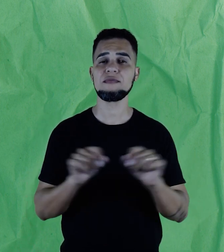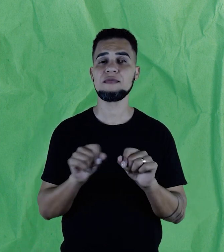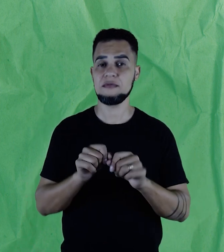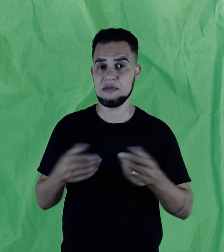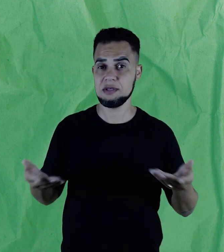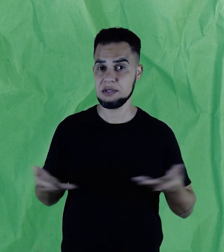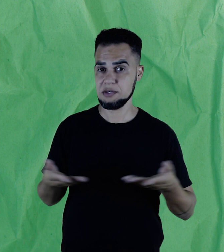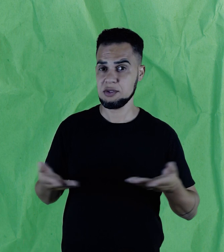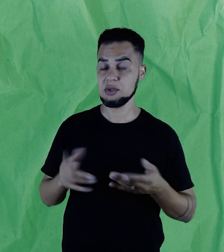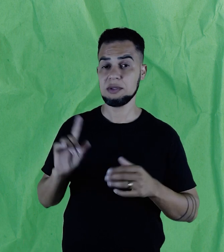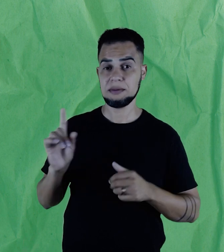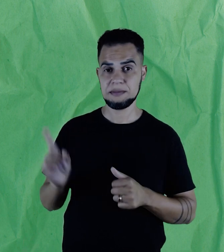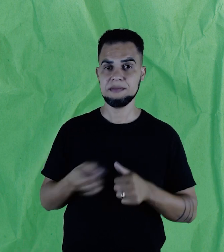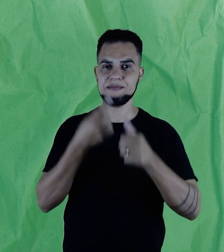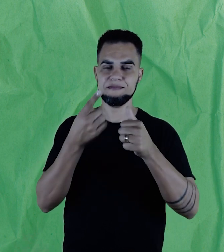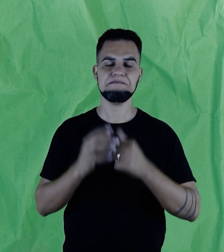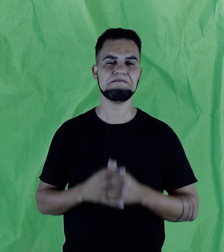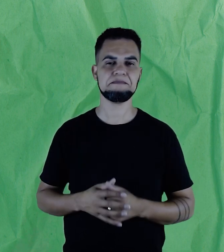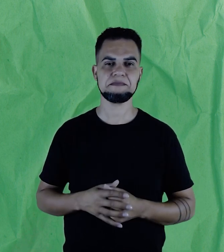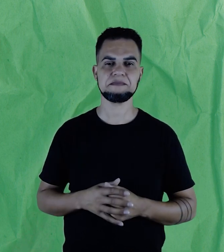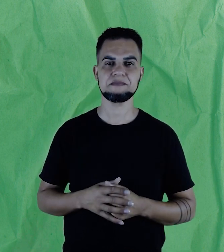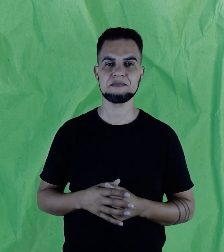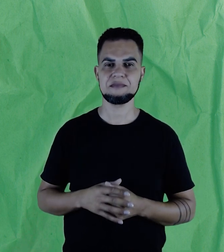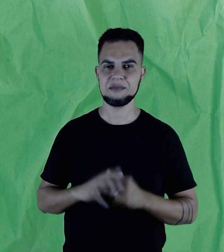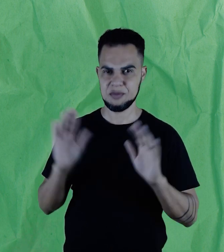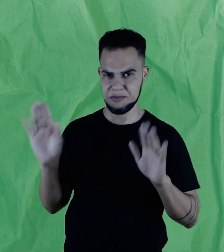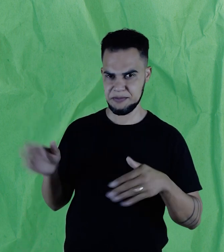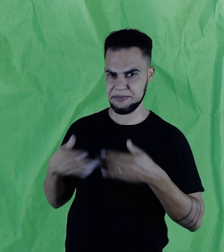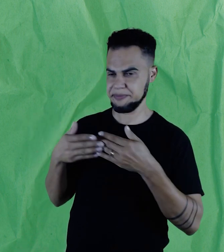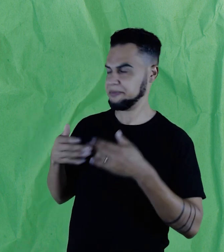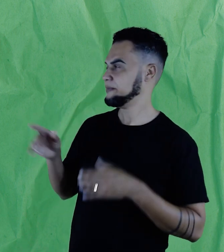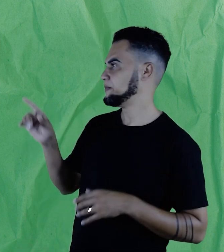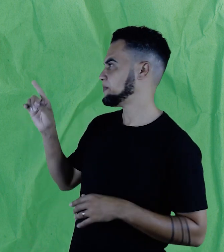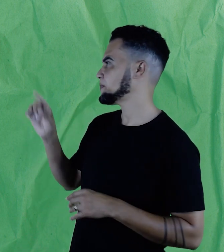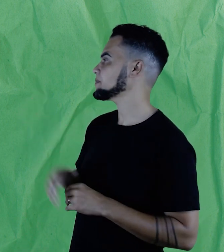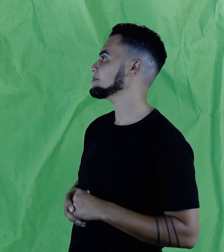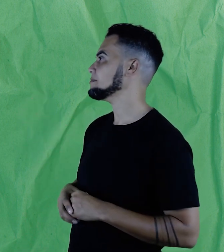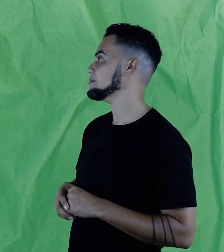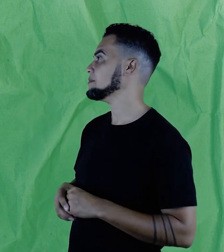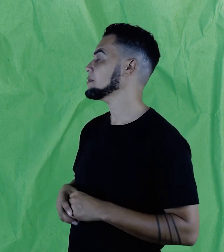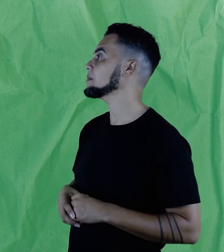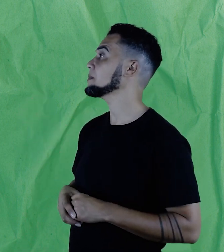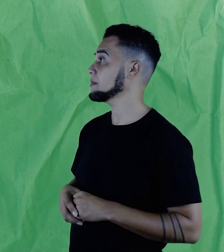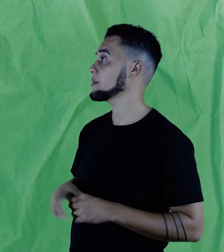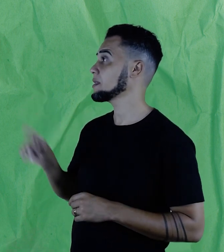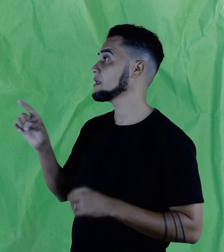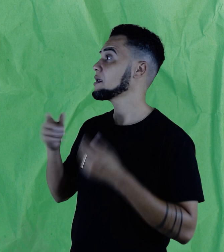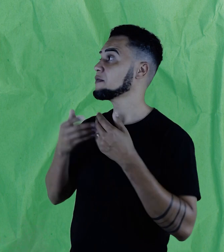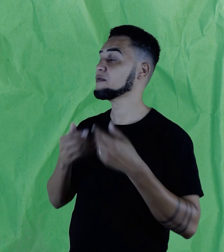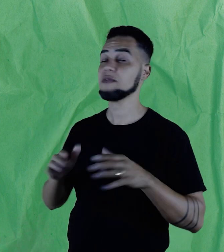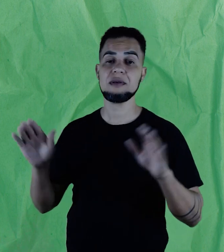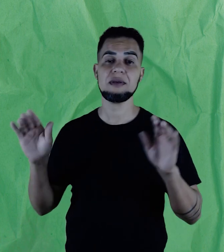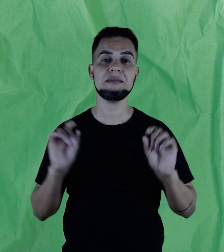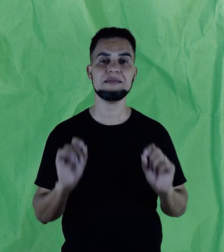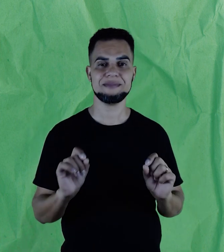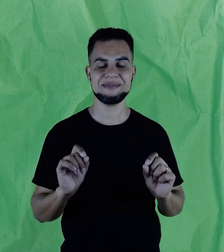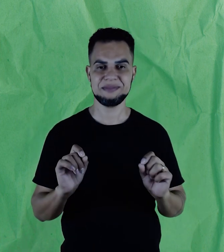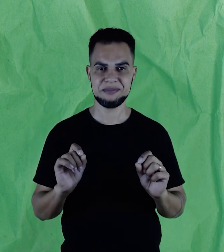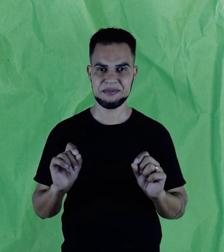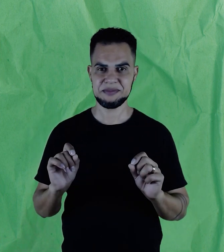aqui agora, primeiro eu vou fechar aqui o terminal e vou abrir aqui o